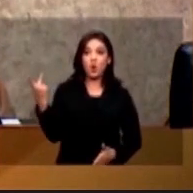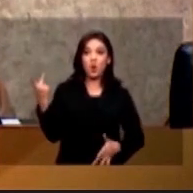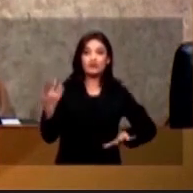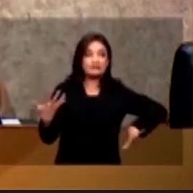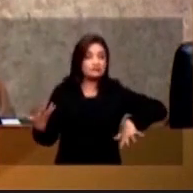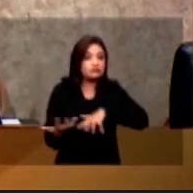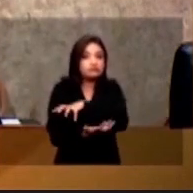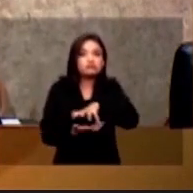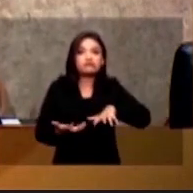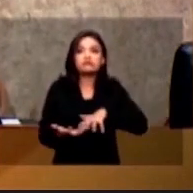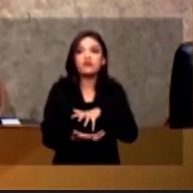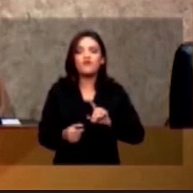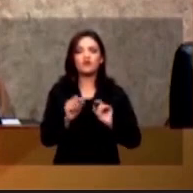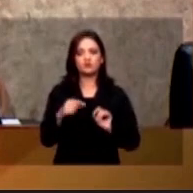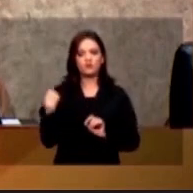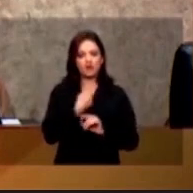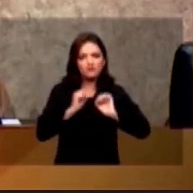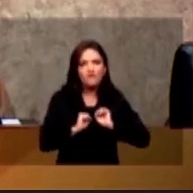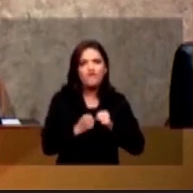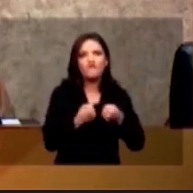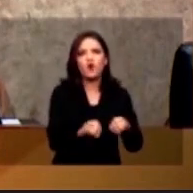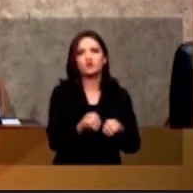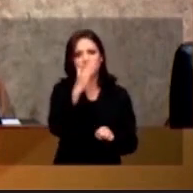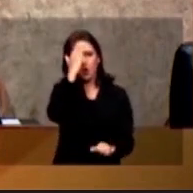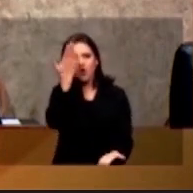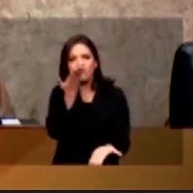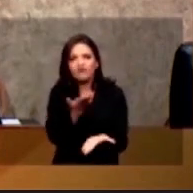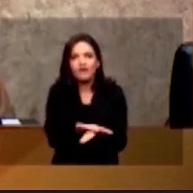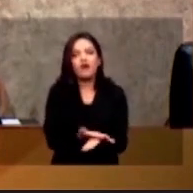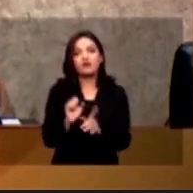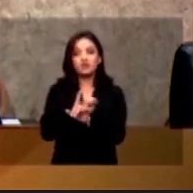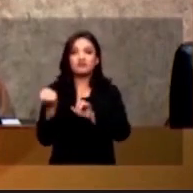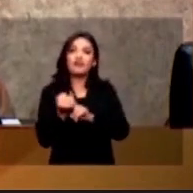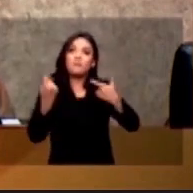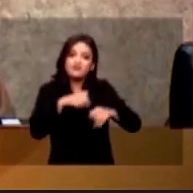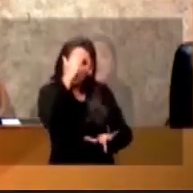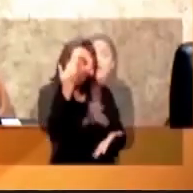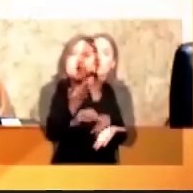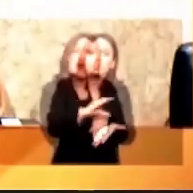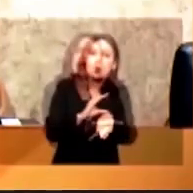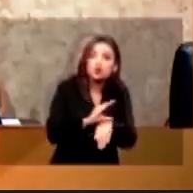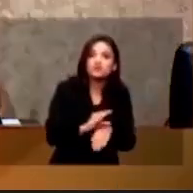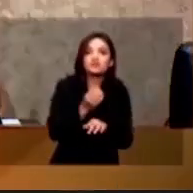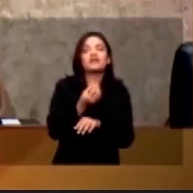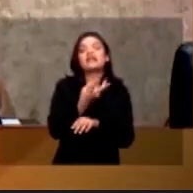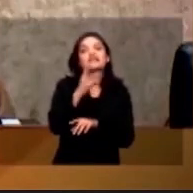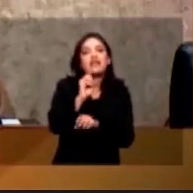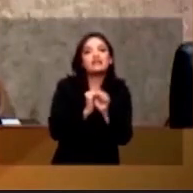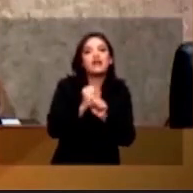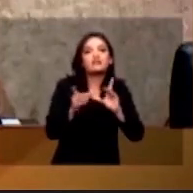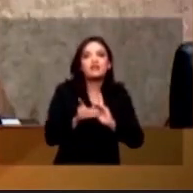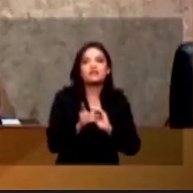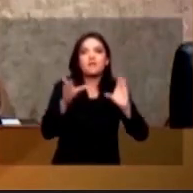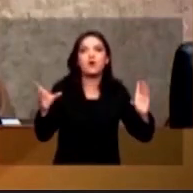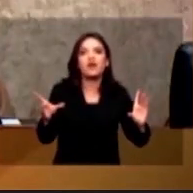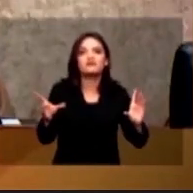e não deslegitimar a confiança da sociedade nas instituições o povo